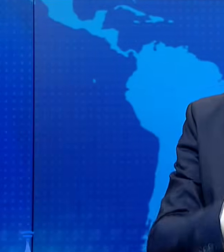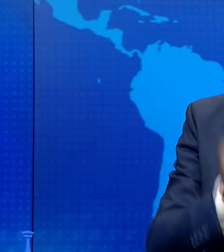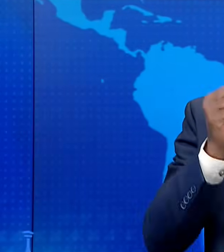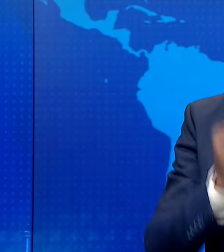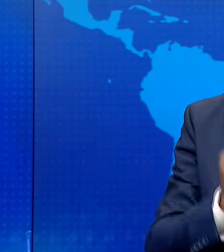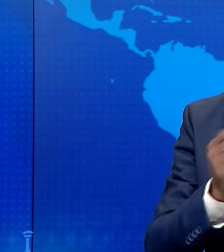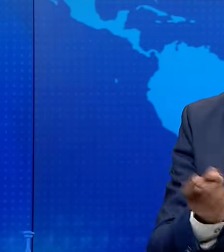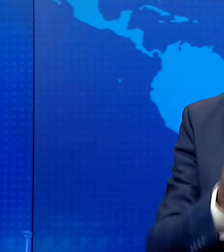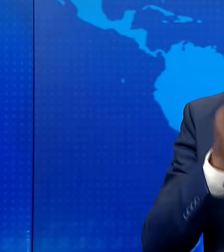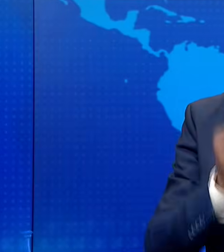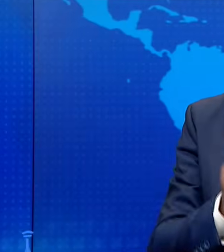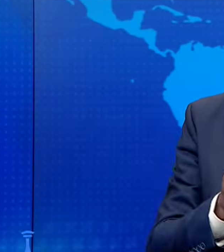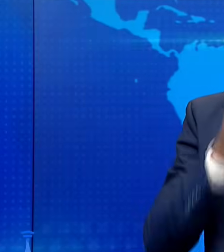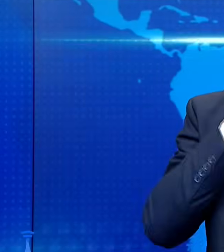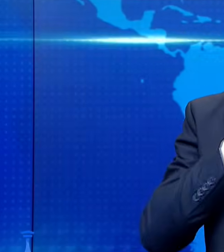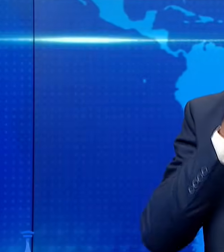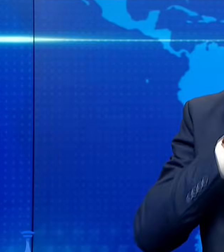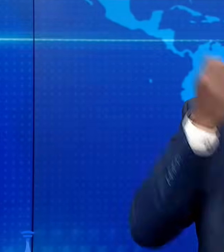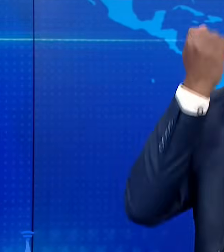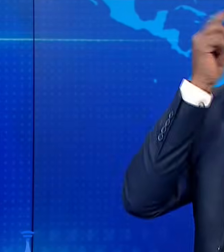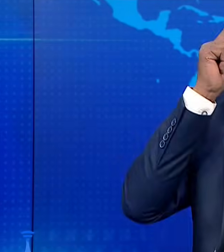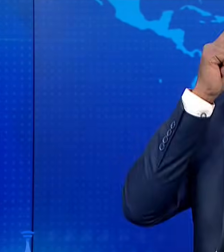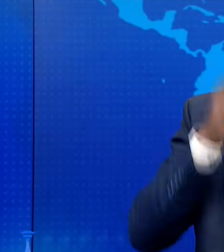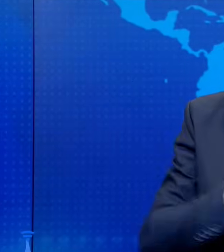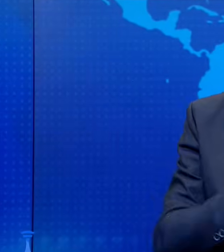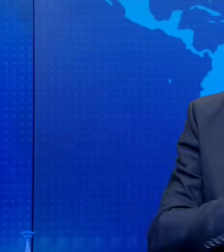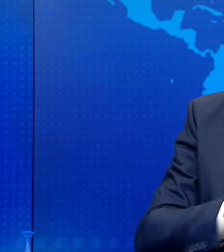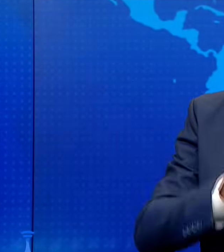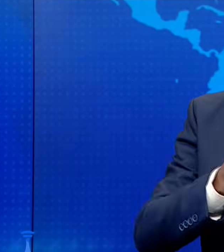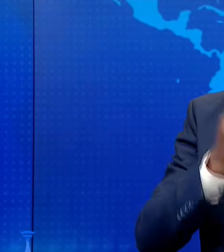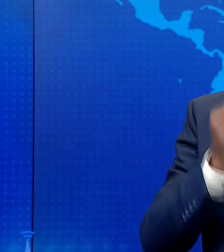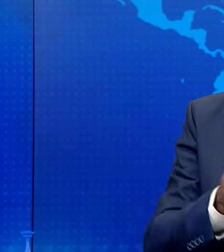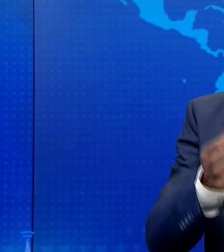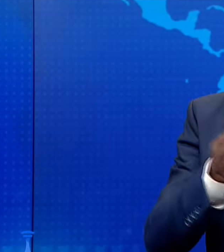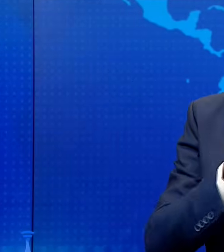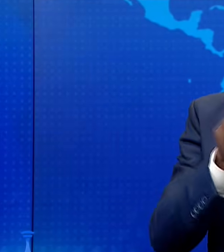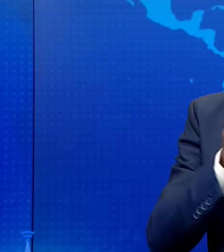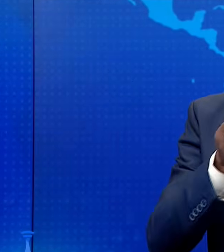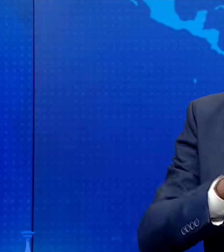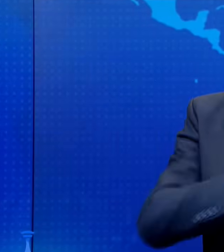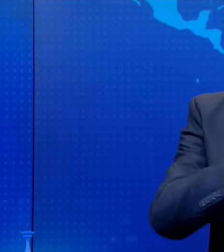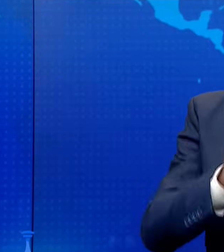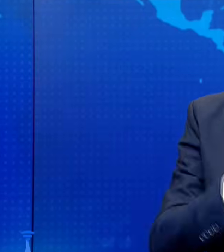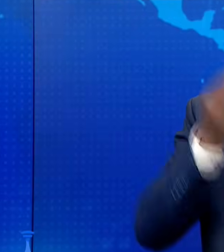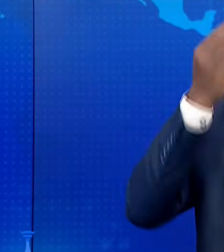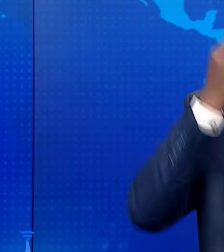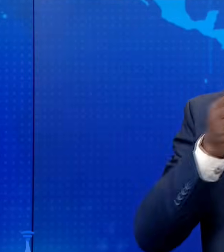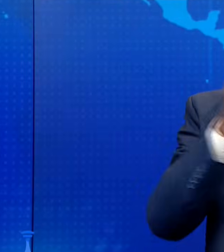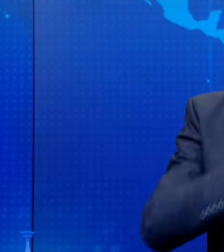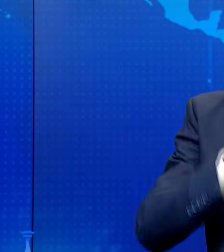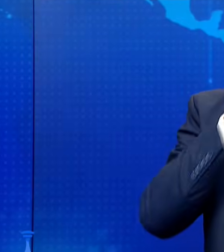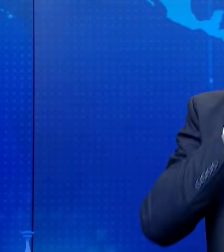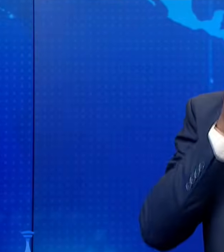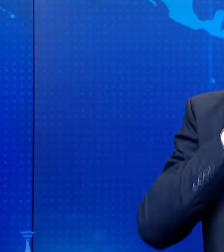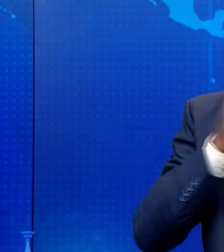ደረጃ ተወዳዳሪ መሆን የቻለ አርቲፊሻል ኢንተለጀንስ ተቋም መገንባት መቻሉን ገለጹ። ጠቅላይ